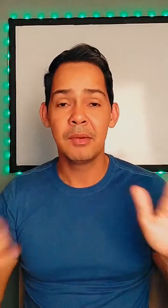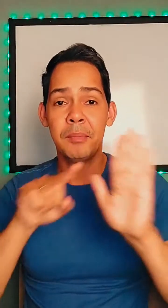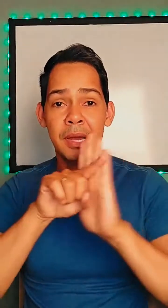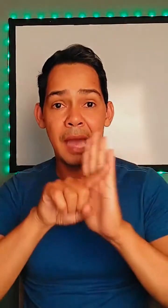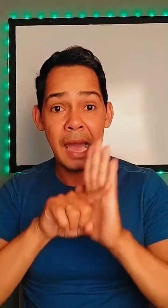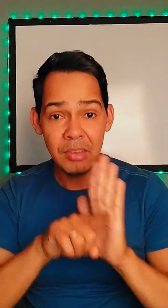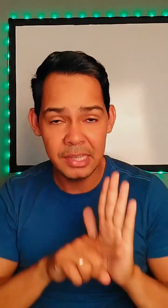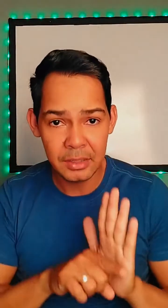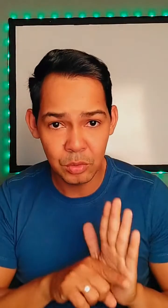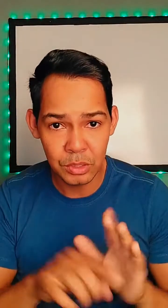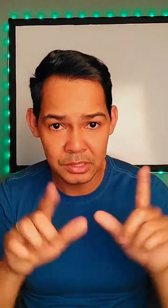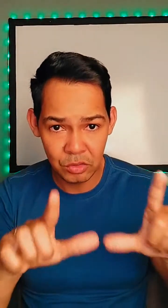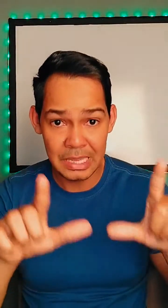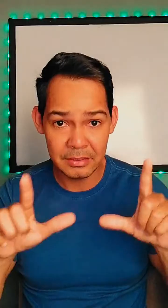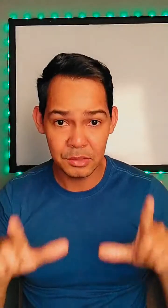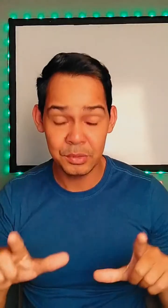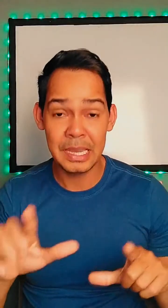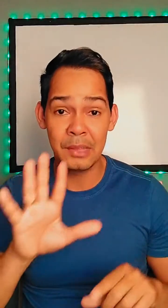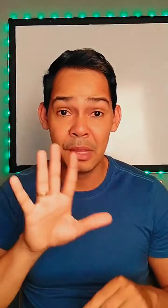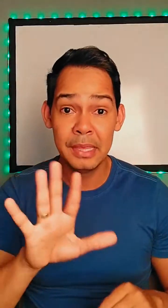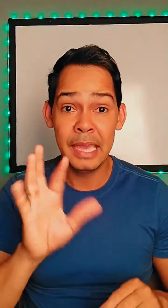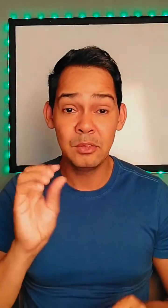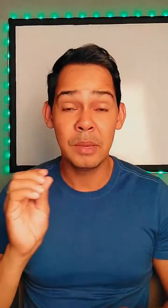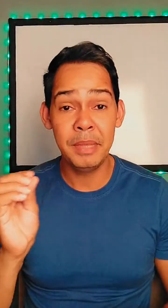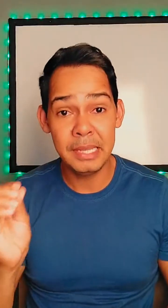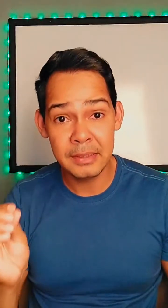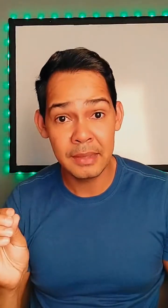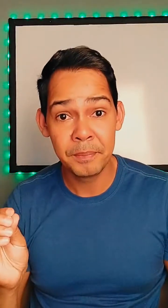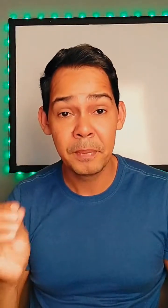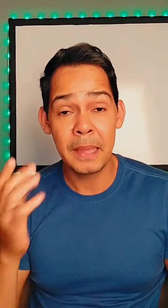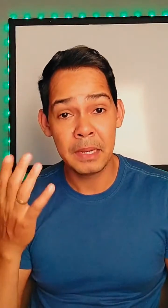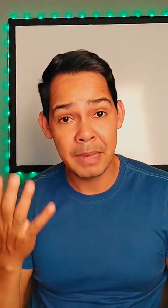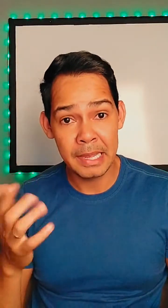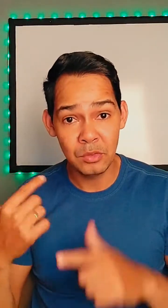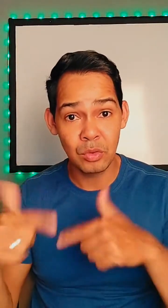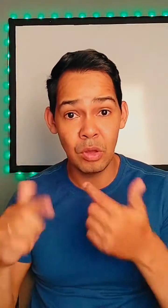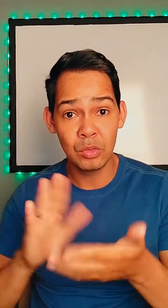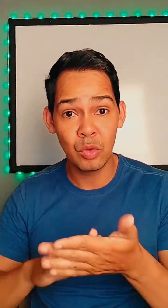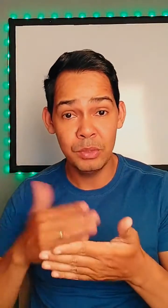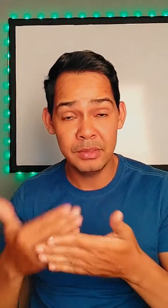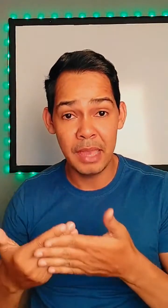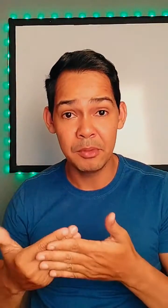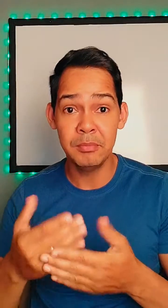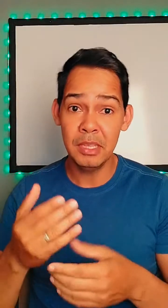banca avaliadora, que te dá esse certificado. E aí te habilita a trabalhar em escolas como intérprete. Mesmo